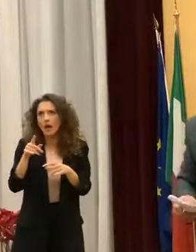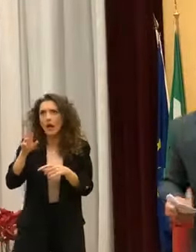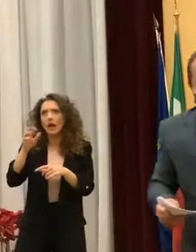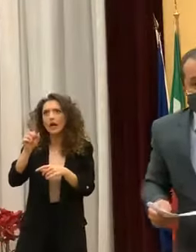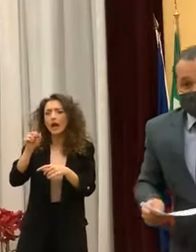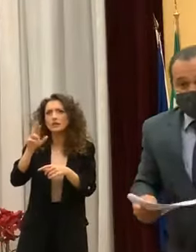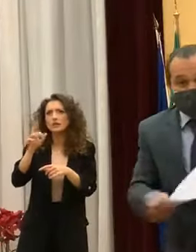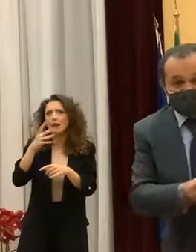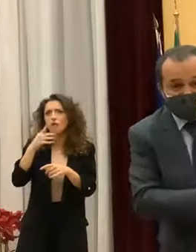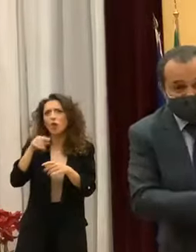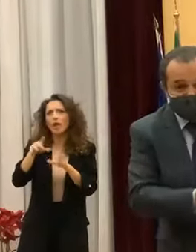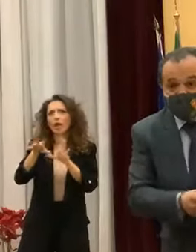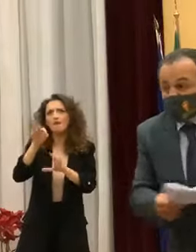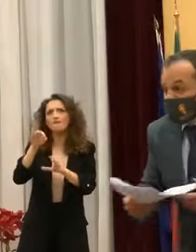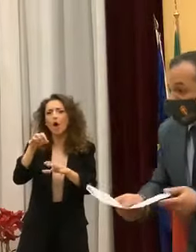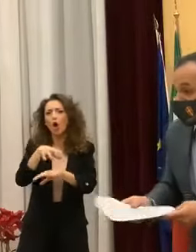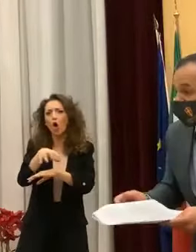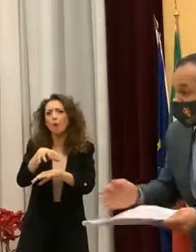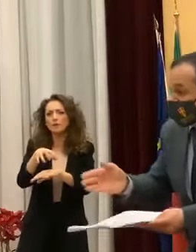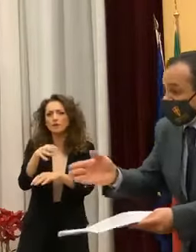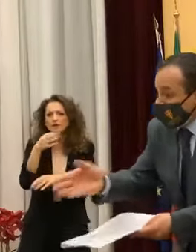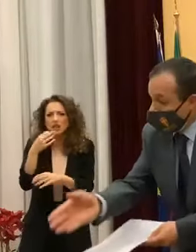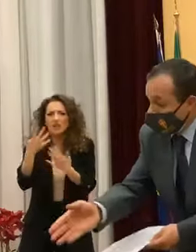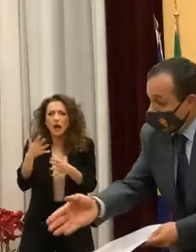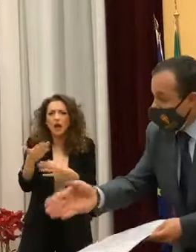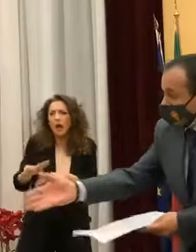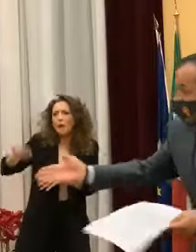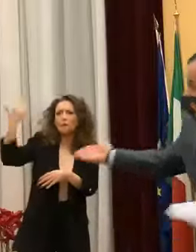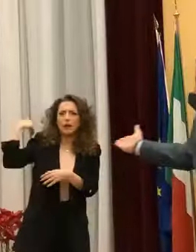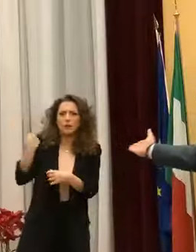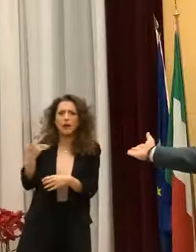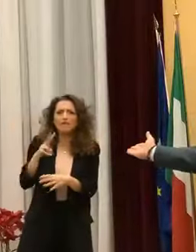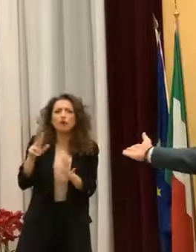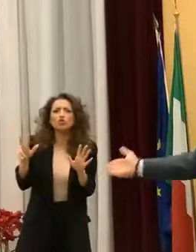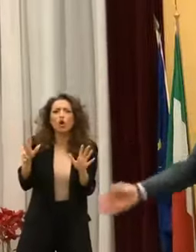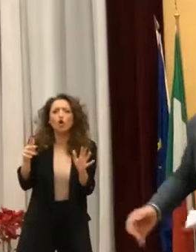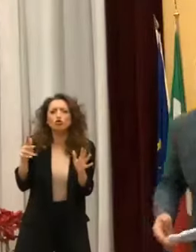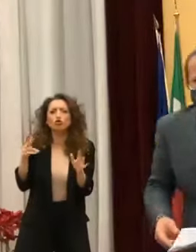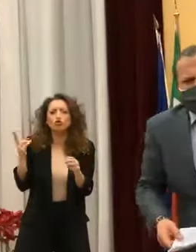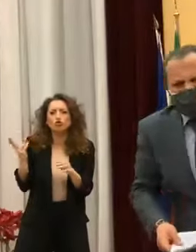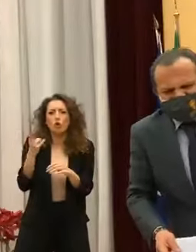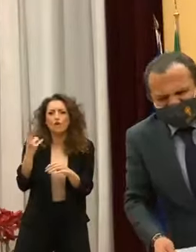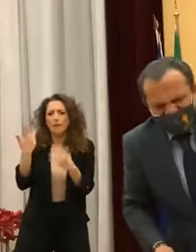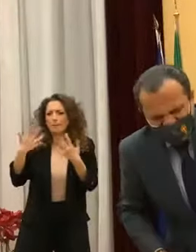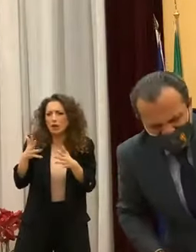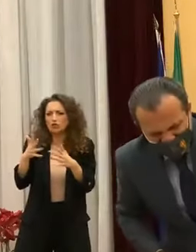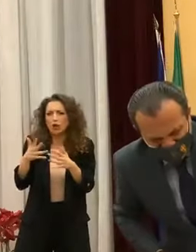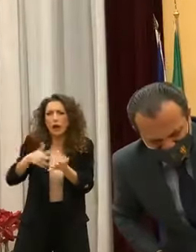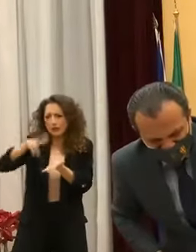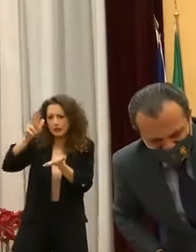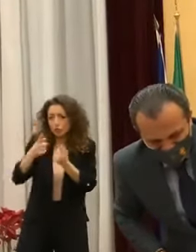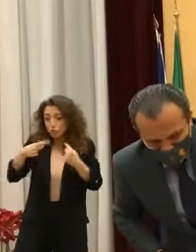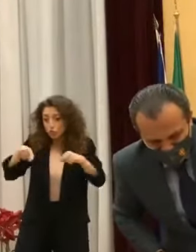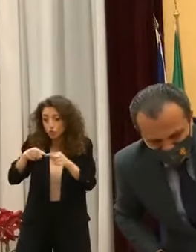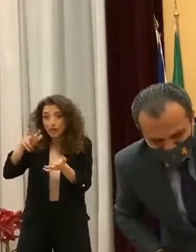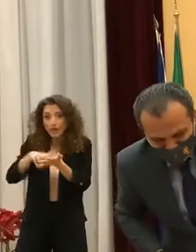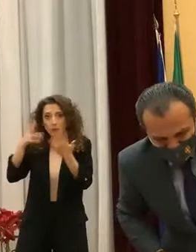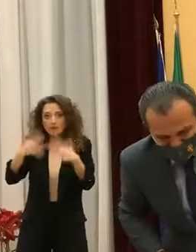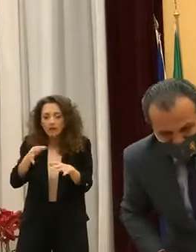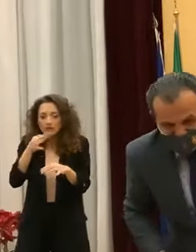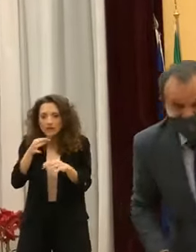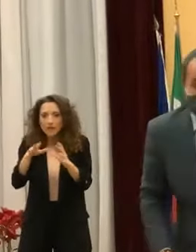nominare prima, lo doveva nominare magari il 28 di novembre, dopo che hanno fatto sta delibera di giunta. Perché avete aspettato tutto questo